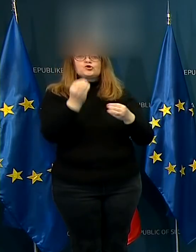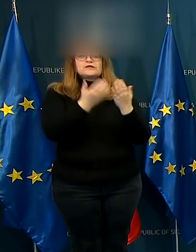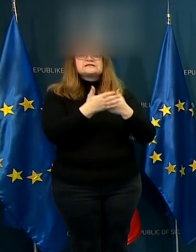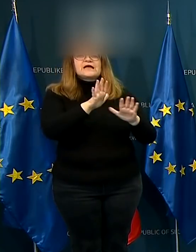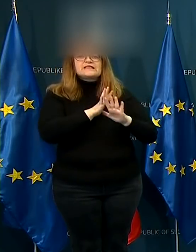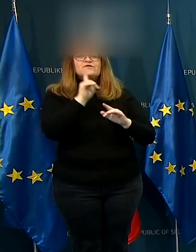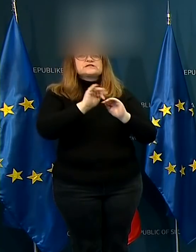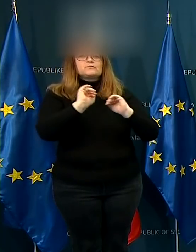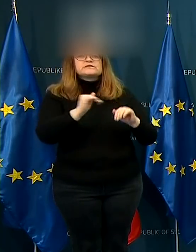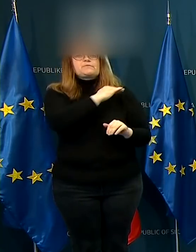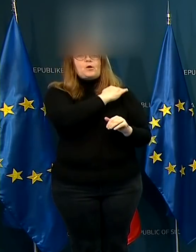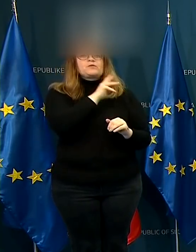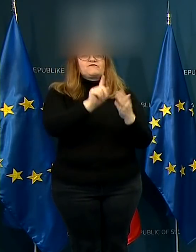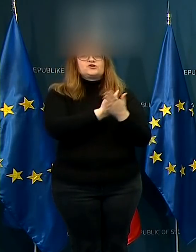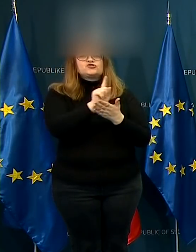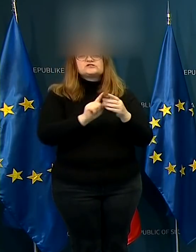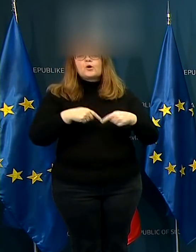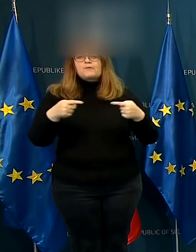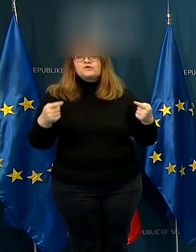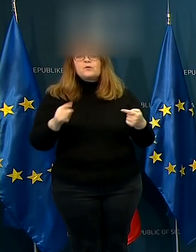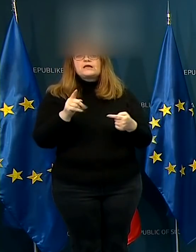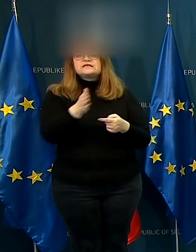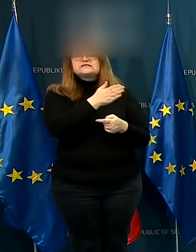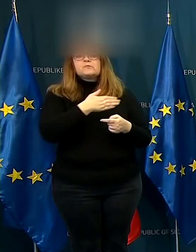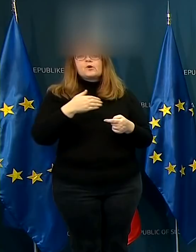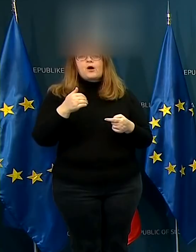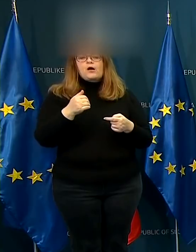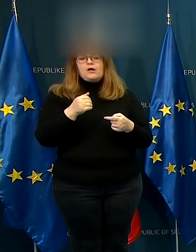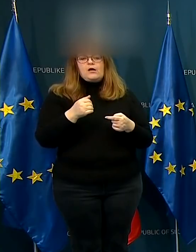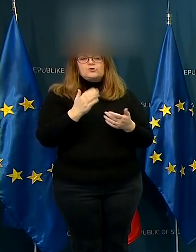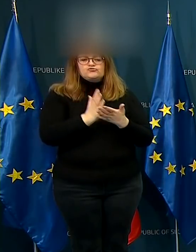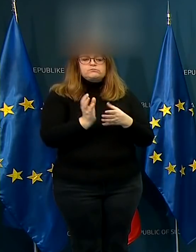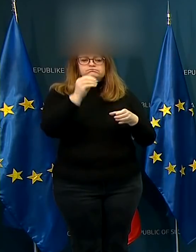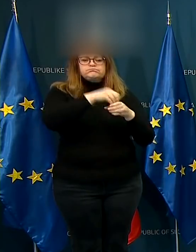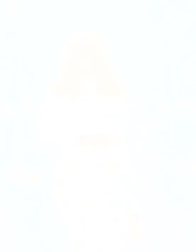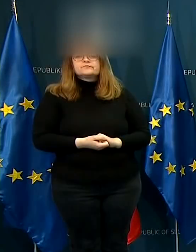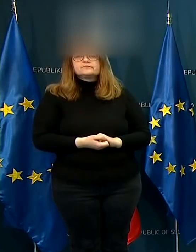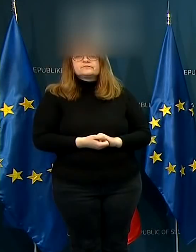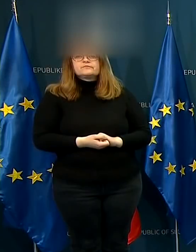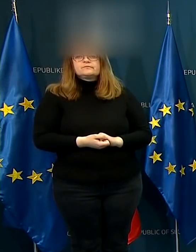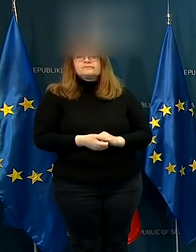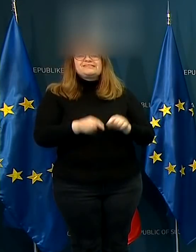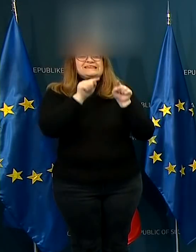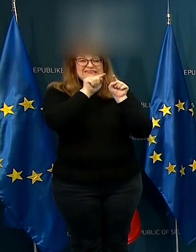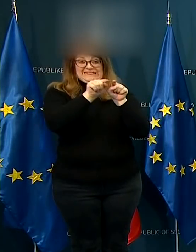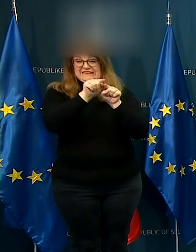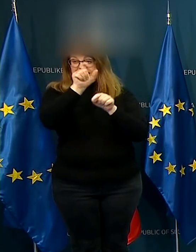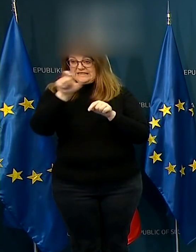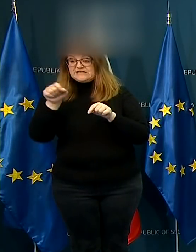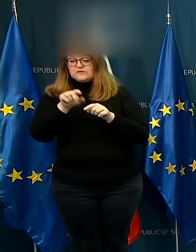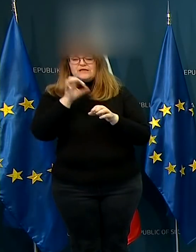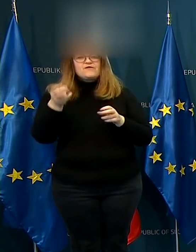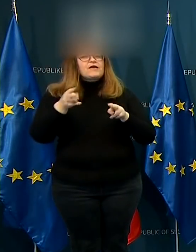nevarnost in posebne obremenitve v času epidemije, ki smo ga prispevali v ta prvi paket. Tistim, ki ste v teh